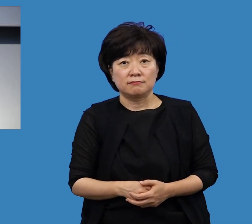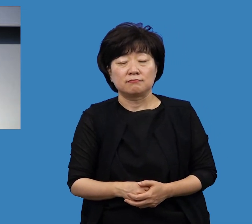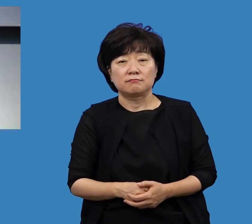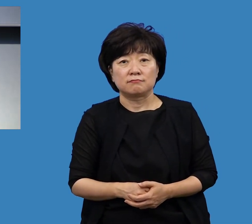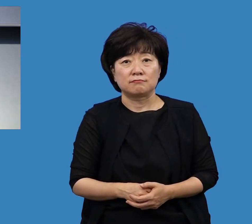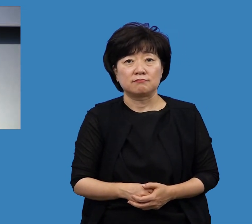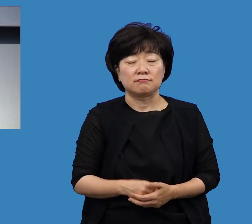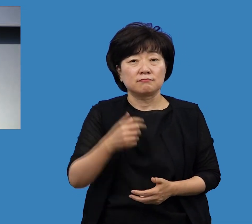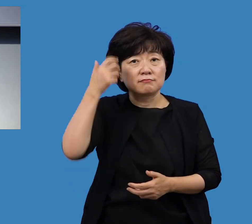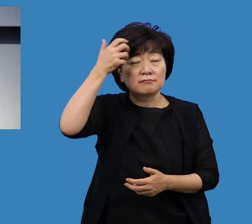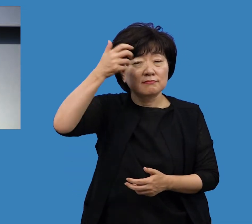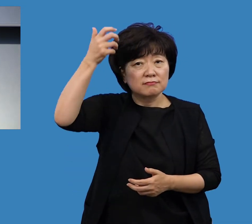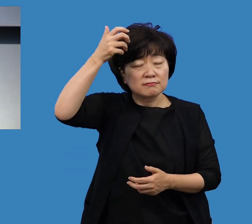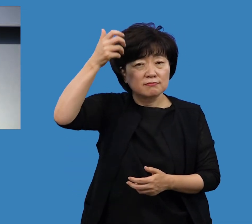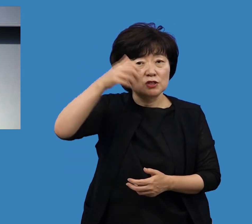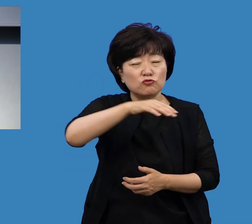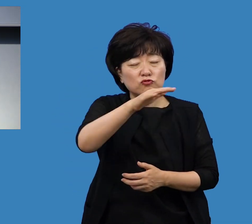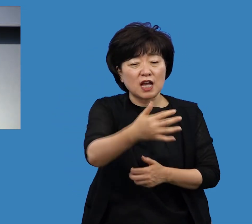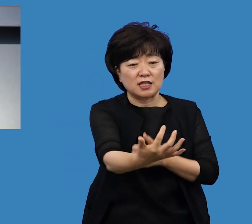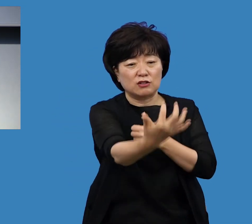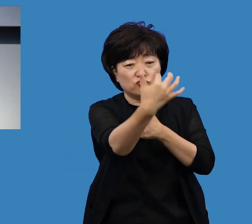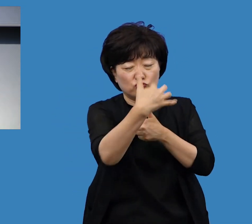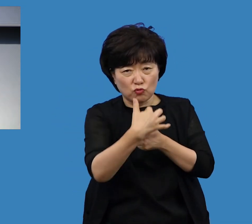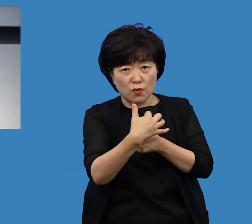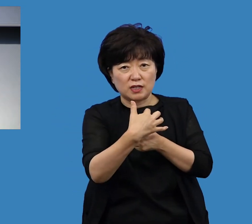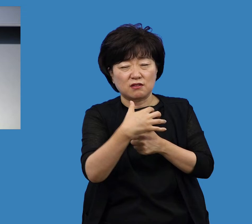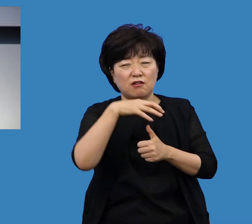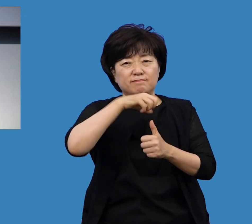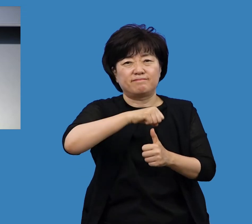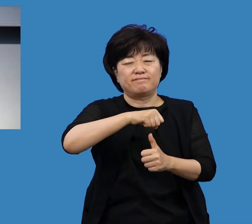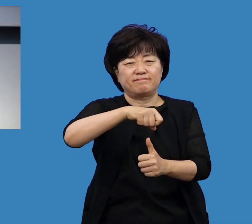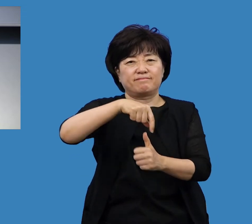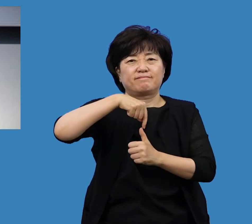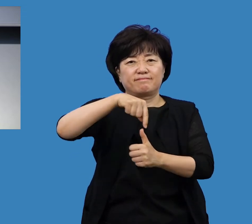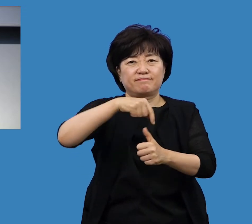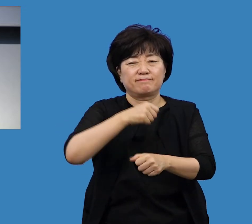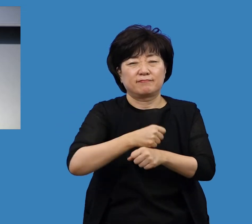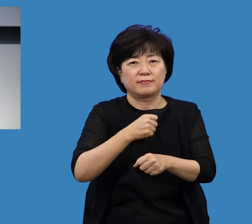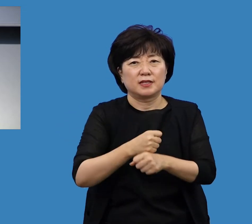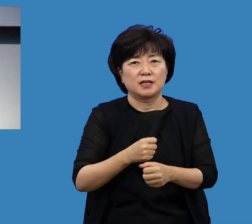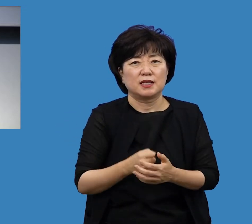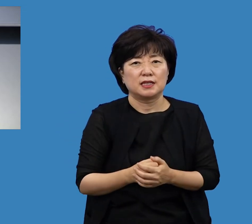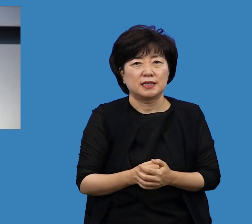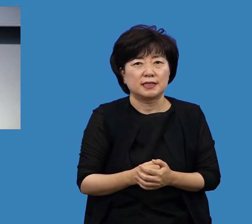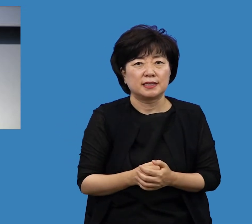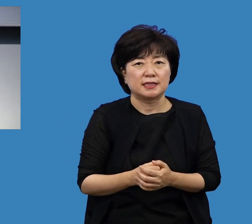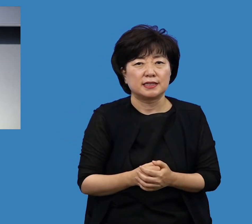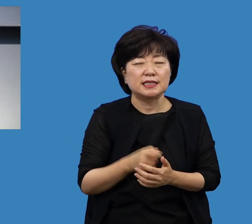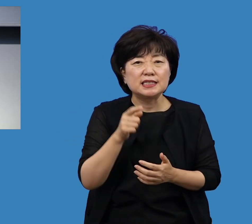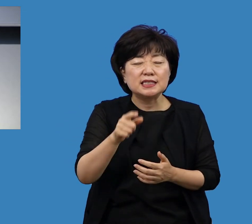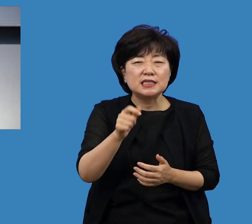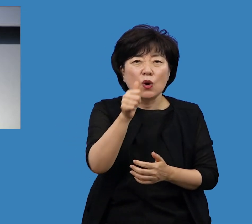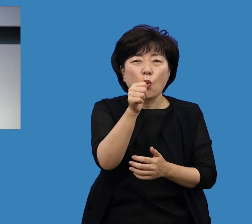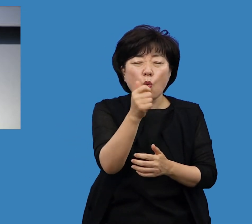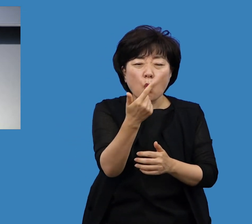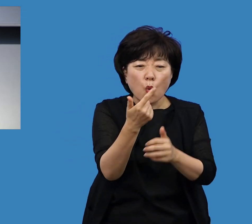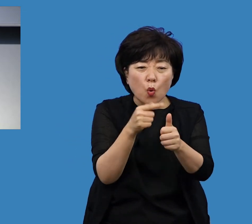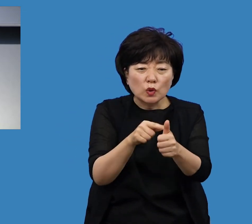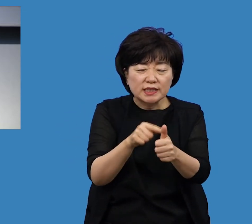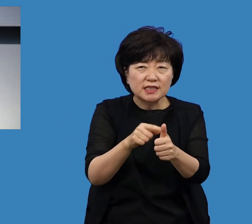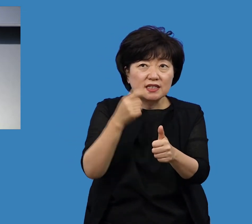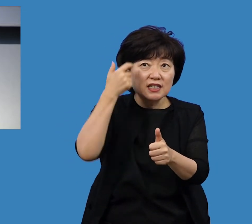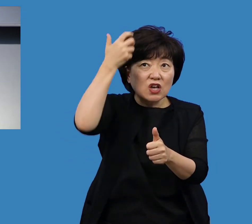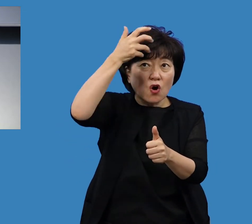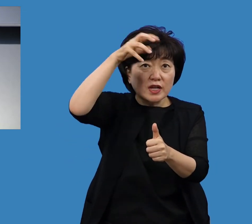영이 우리 안에 들어와서 혼을 지배하게 된다는 거예요. 자, 이렇게 혼이 영에게 지배되는